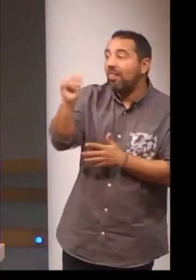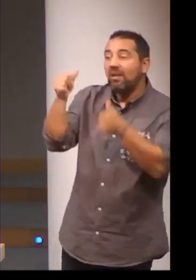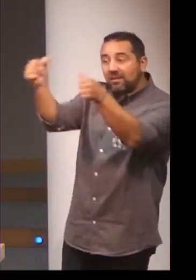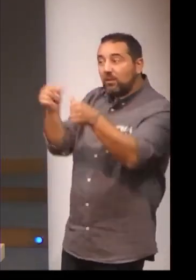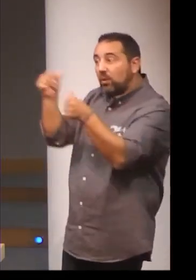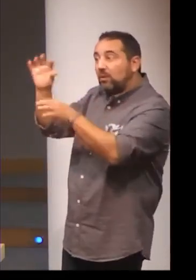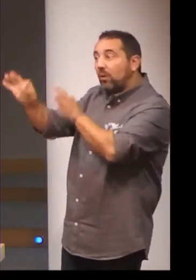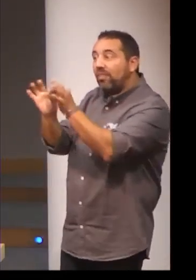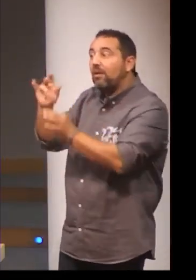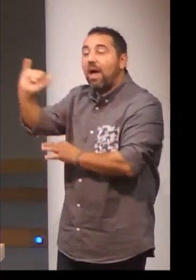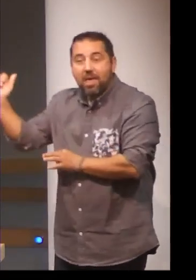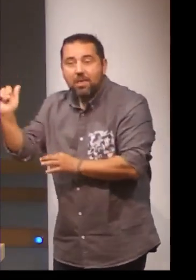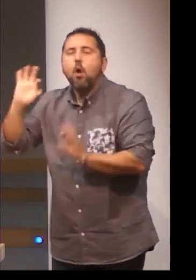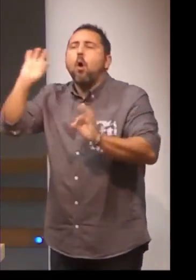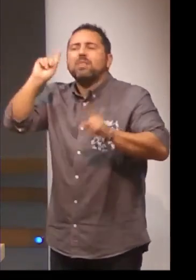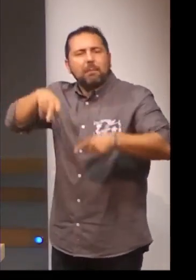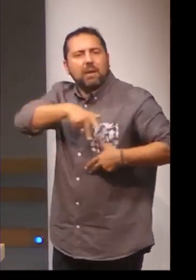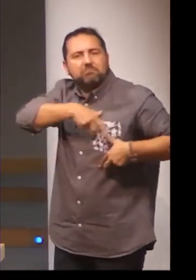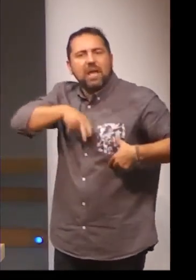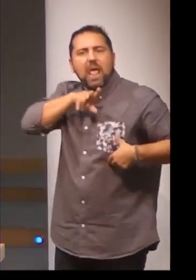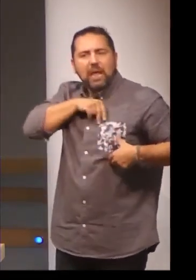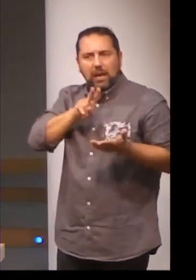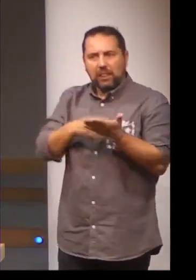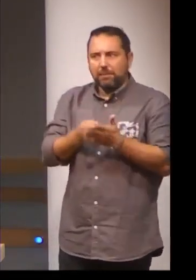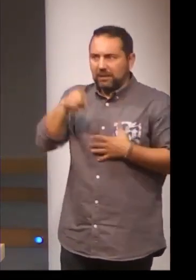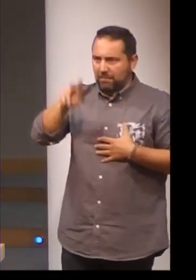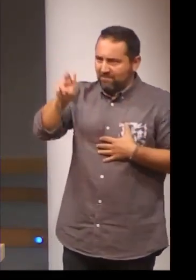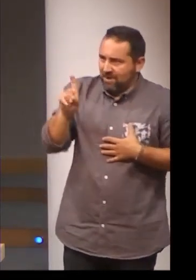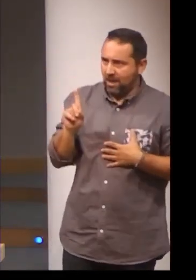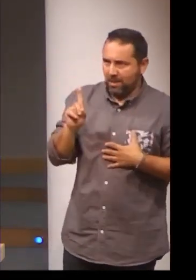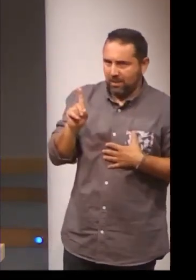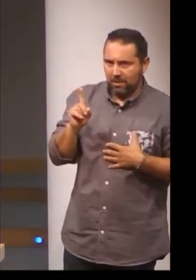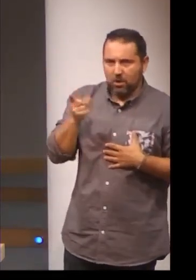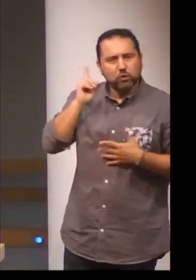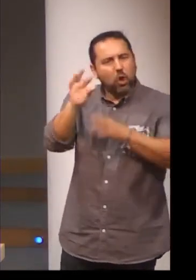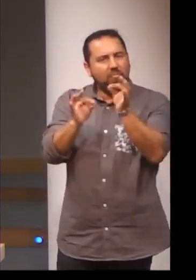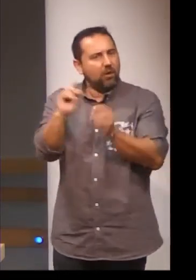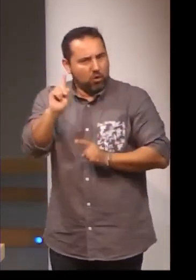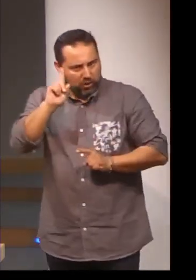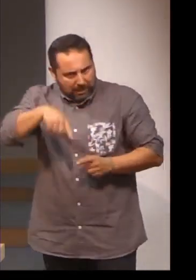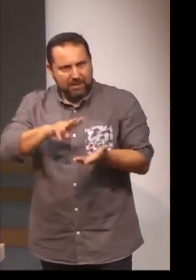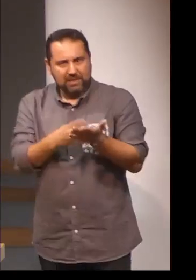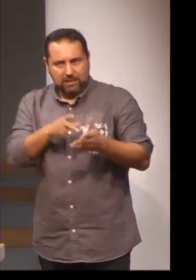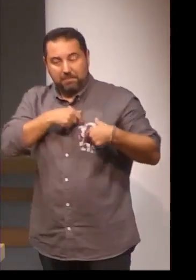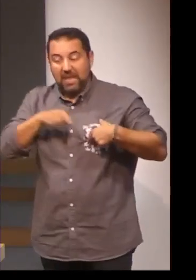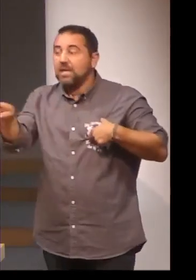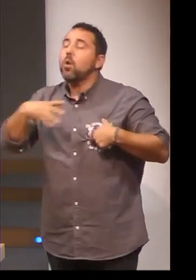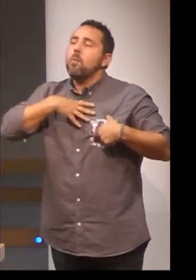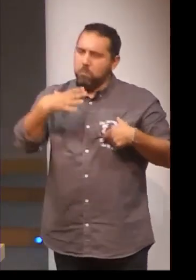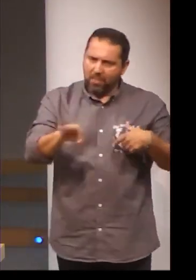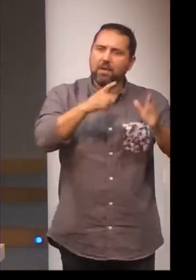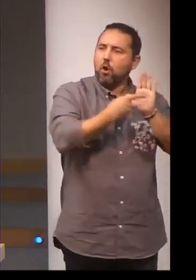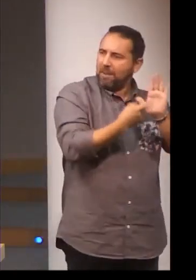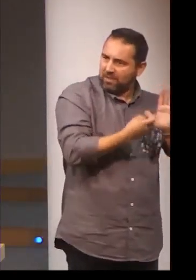del ciclo formativo o que tienen el carnet de intérprete. Porque para nosotros era muy importante que los profesionales tuvieran el rango formativo que tuvieran,